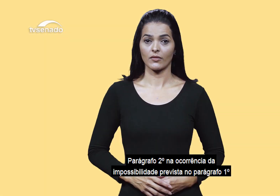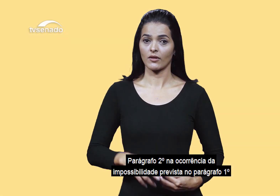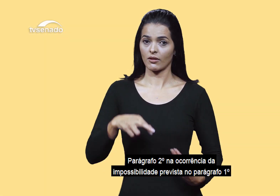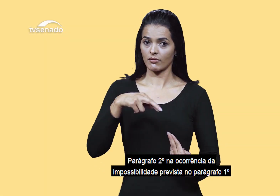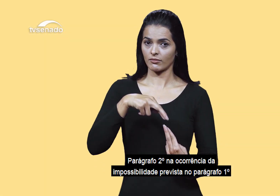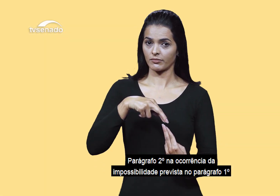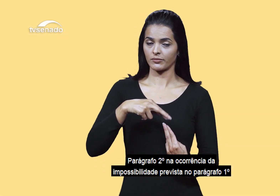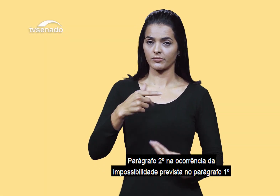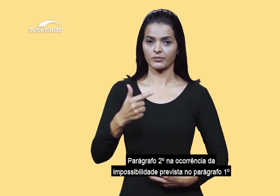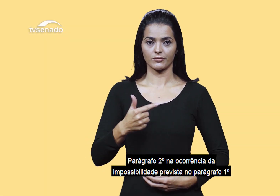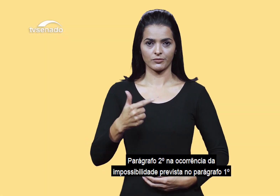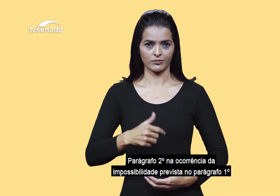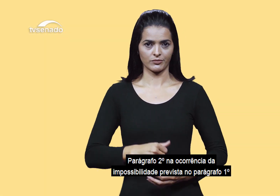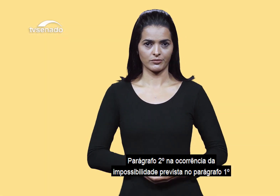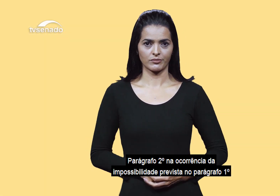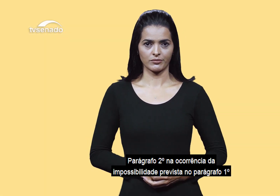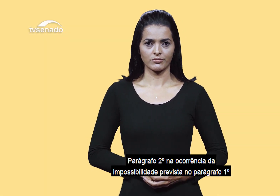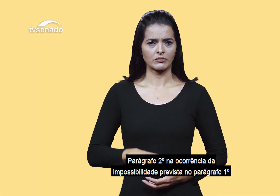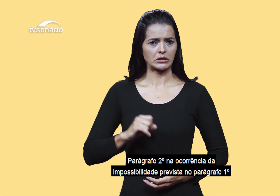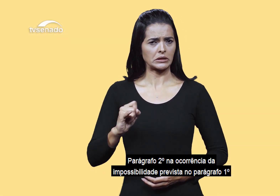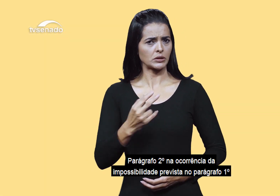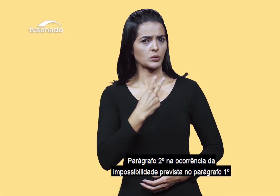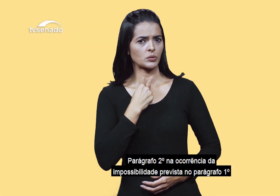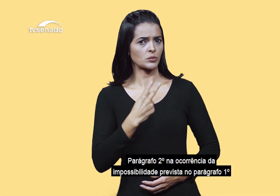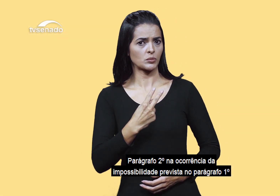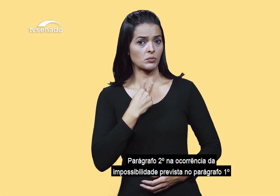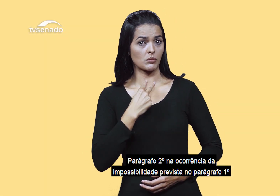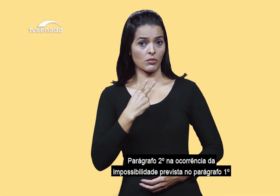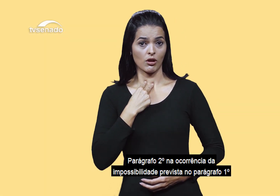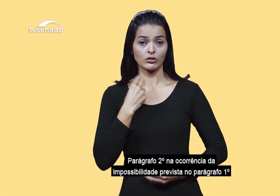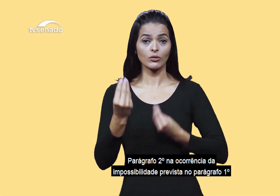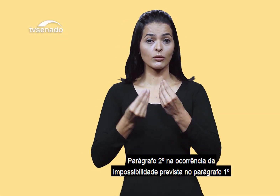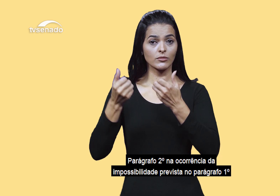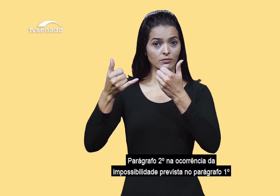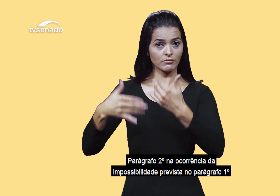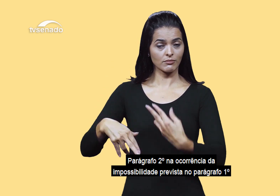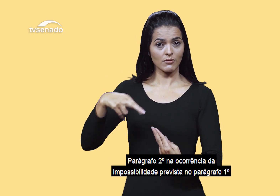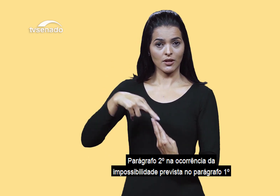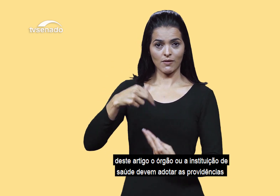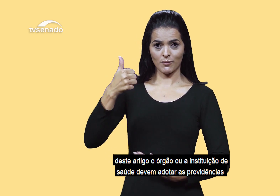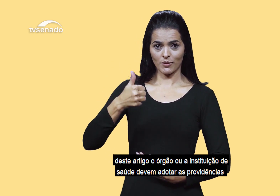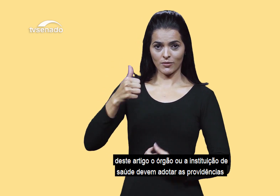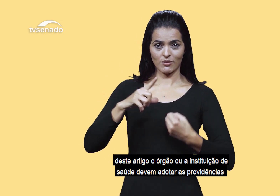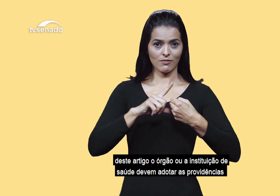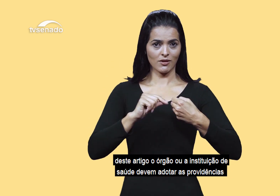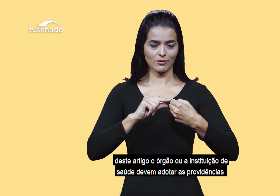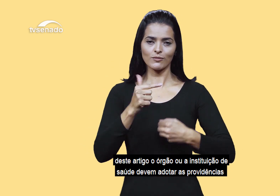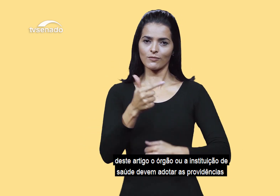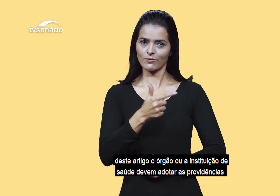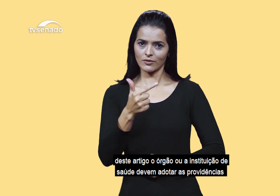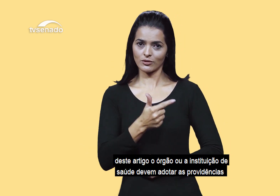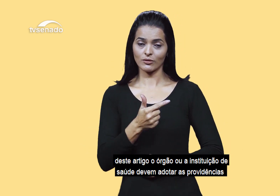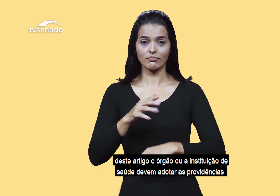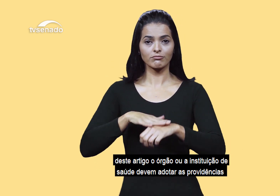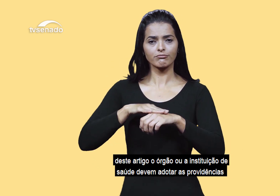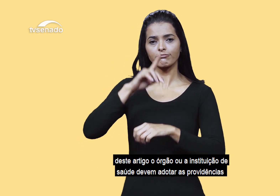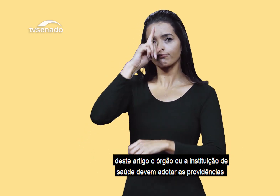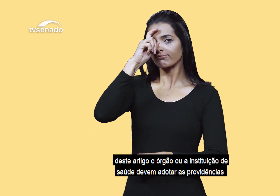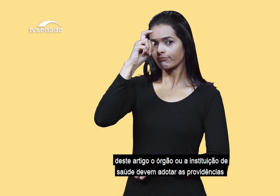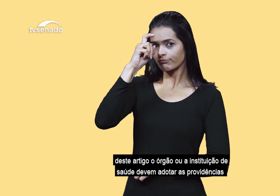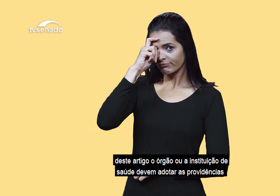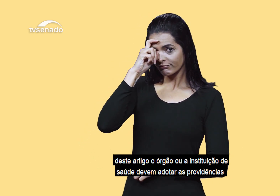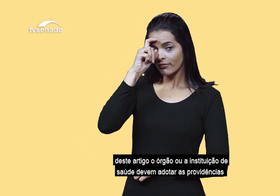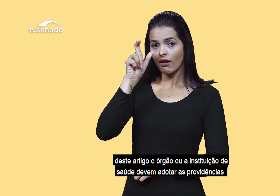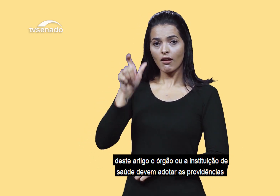Parágrafo 2º. Na ocorrência da impossibilidade prevista no parágrafo 1º deste artigo, o órgão ou a